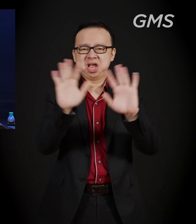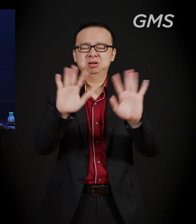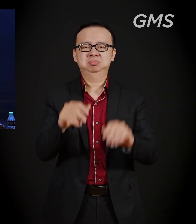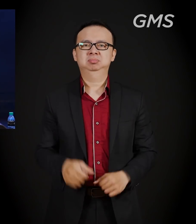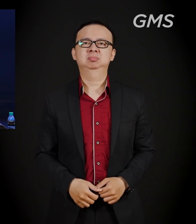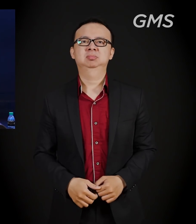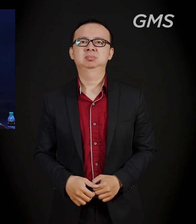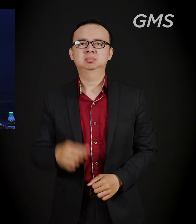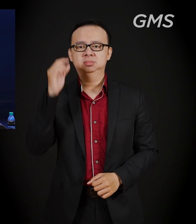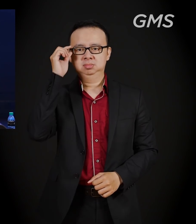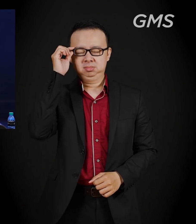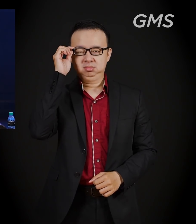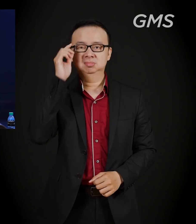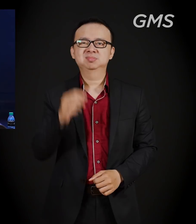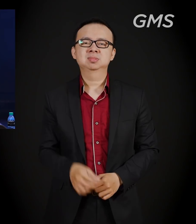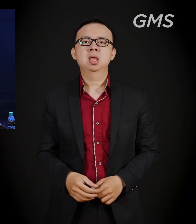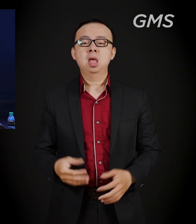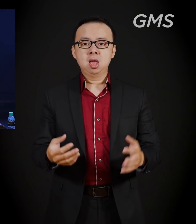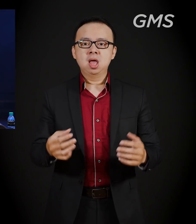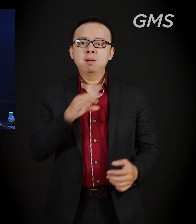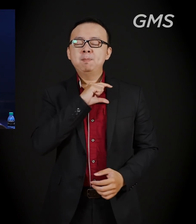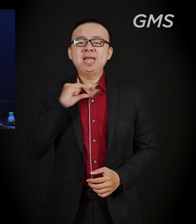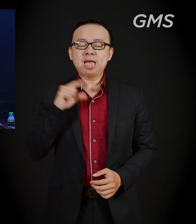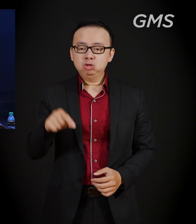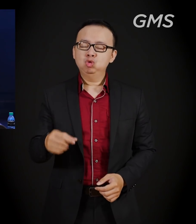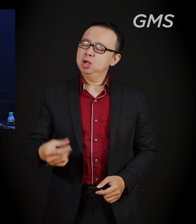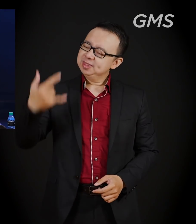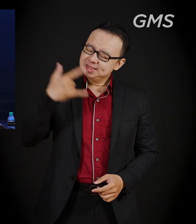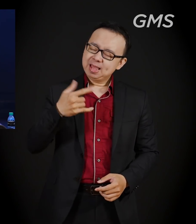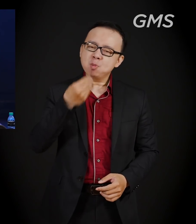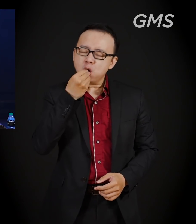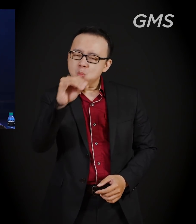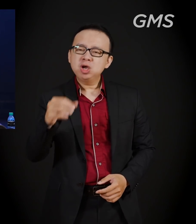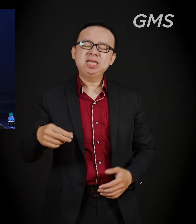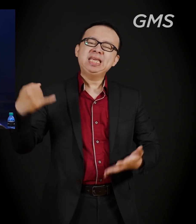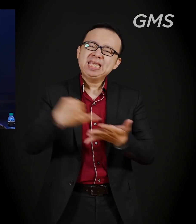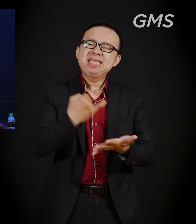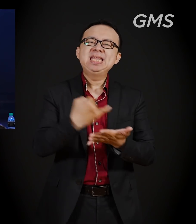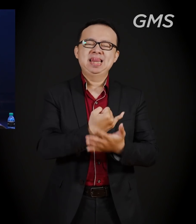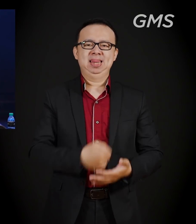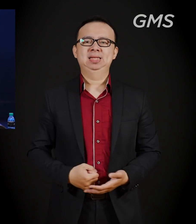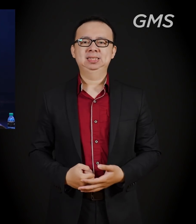dengan klarifikasi. Hamba-hamba Tuhan tetap kabarkan Injil. Biarkan haters dengan hatesnya itu.